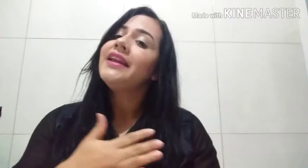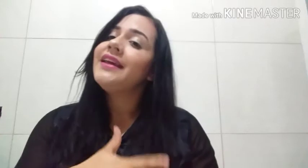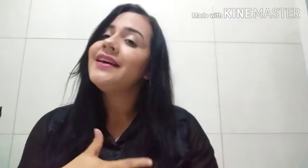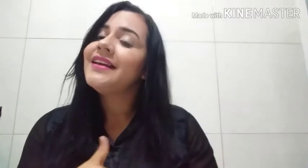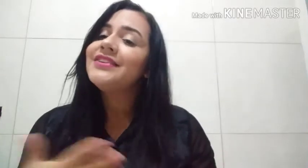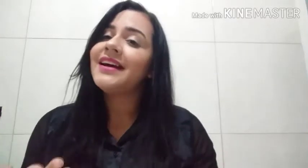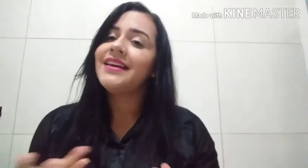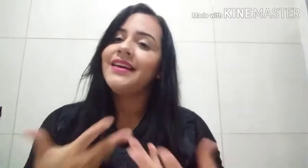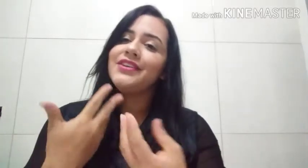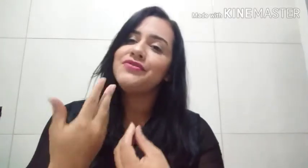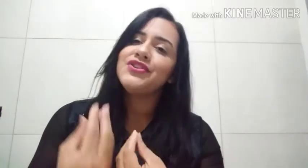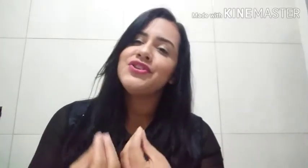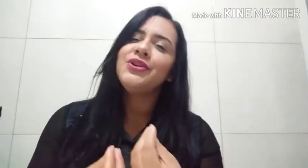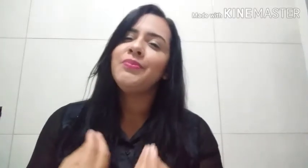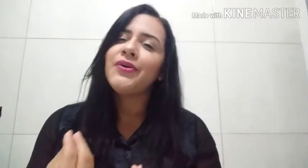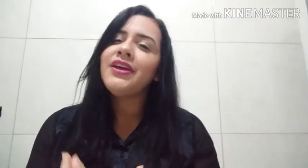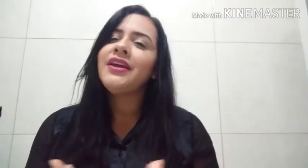gostaria, né, de estar aqui dividindo